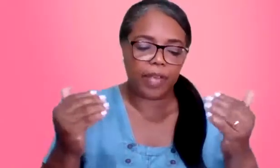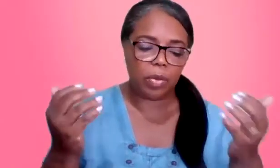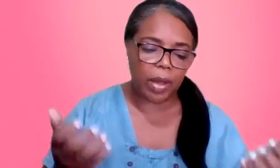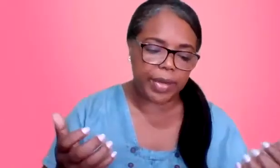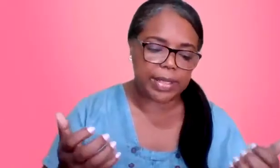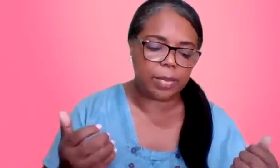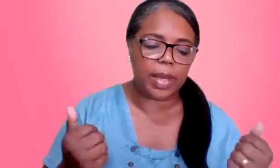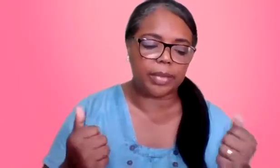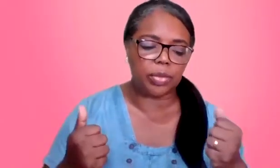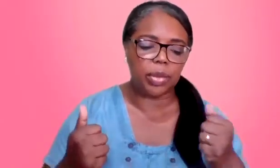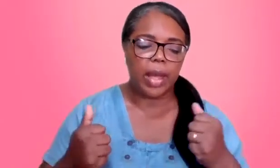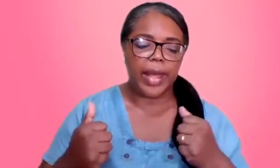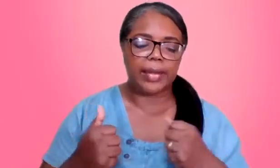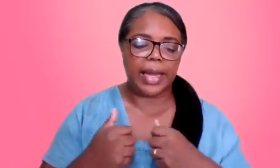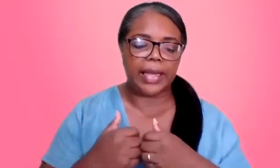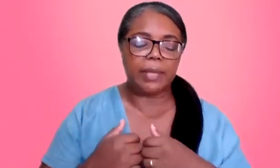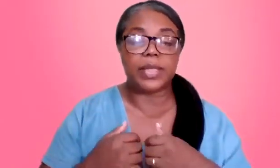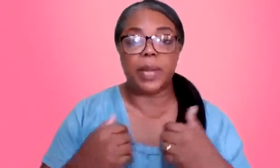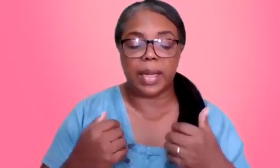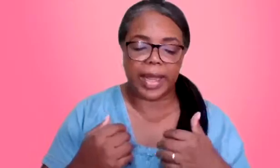o reconhecimento da Libras pela Lei